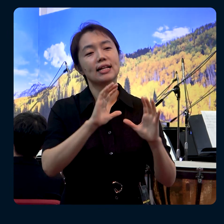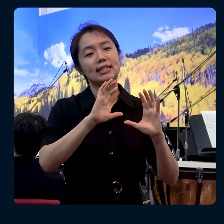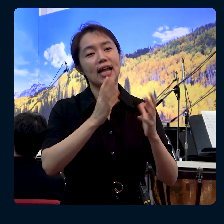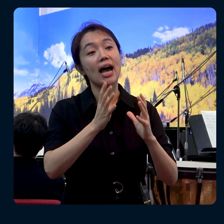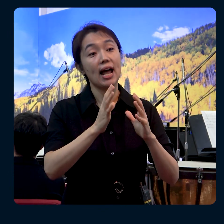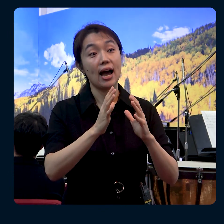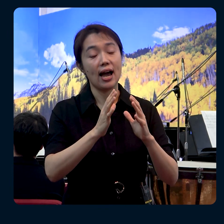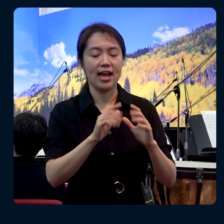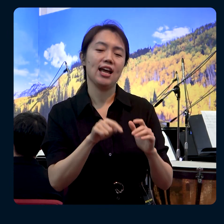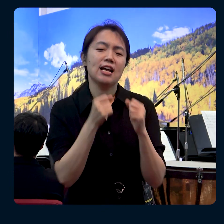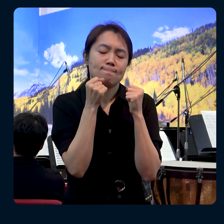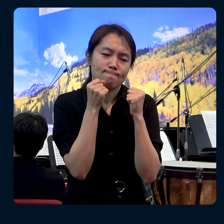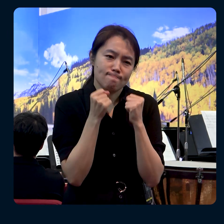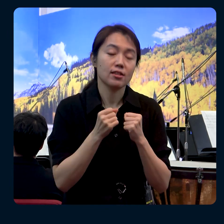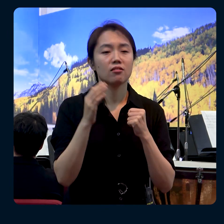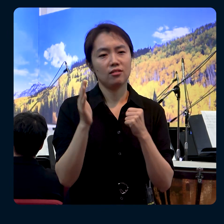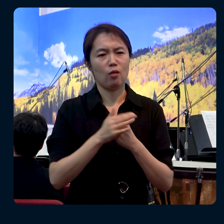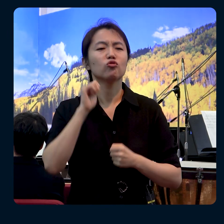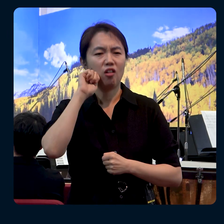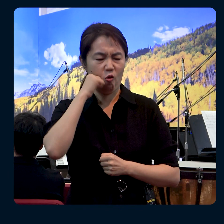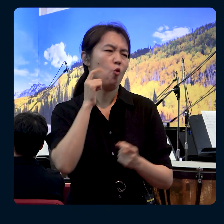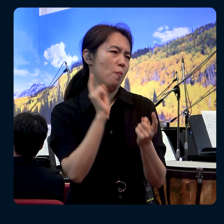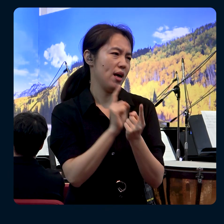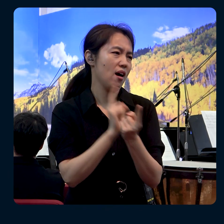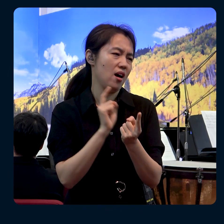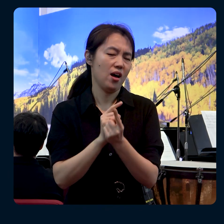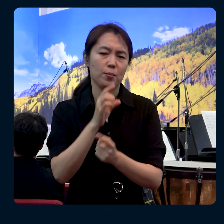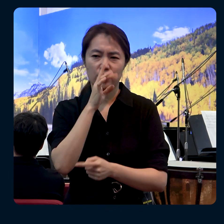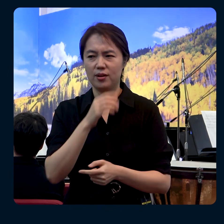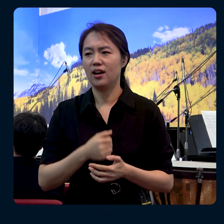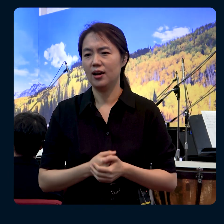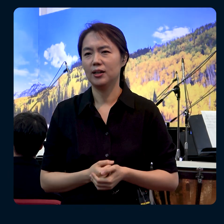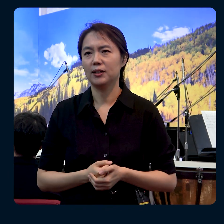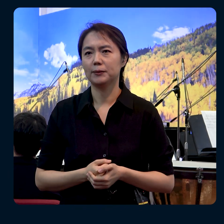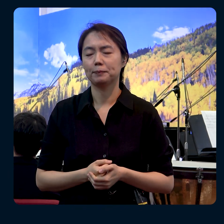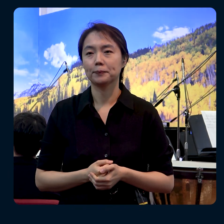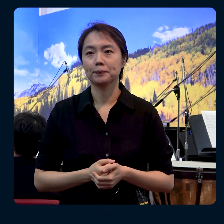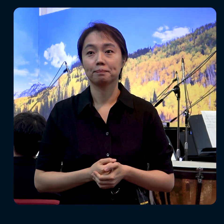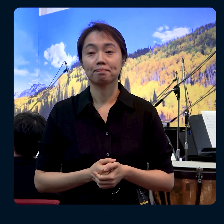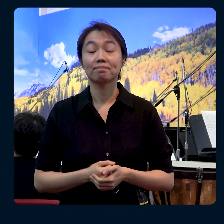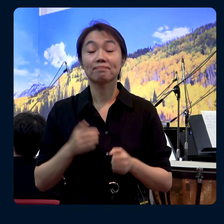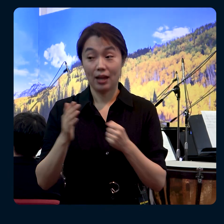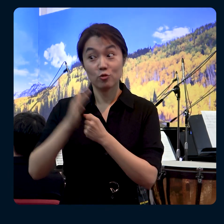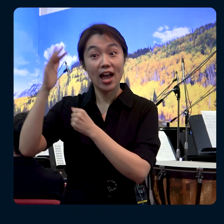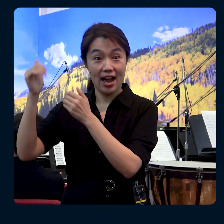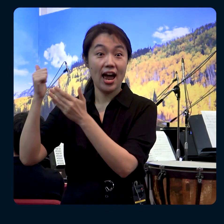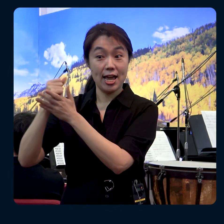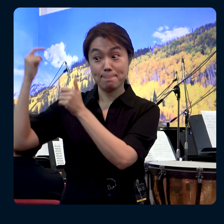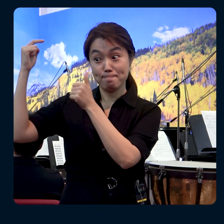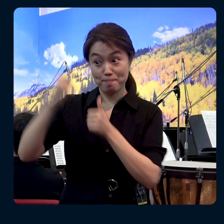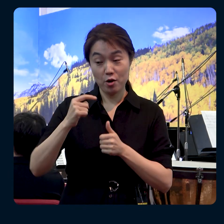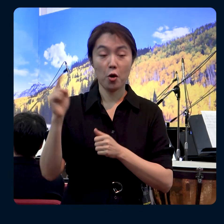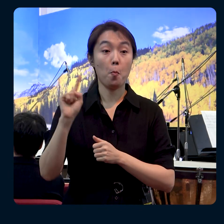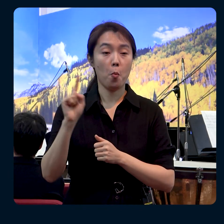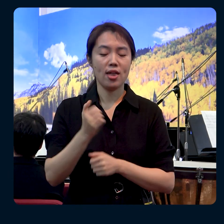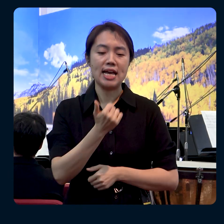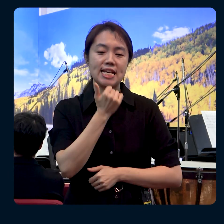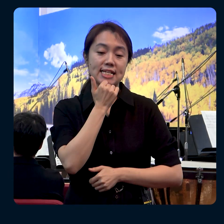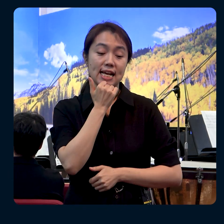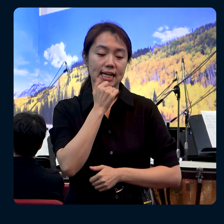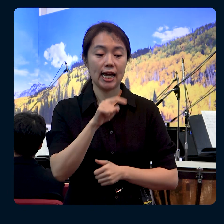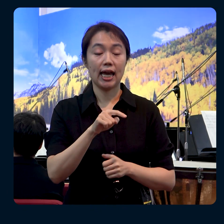처한 현실과 상황이 바로 이런 것이다. 바로 그래서 하나님은 이삭에게 르호봇을